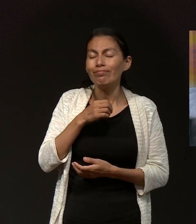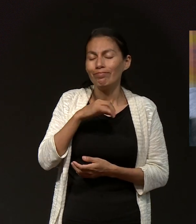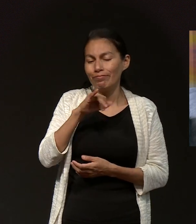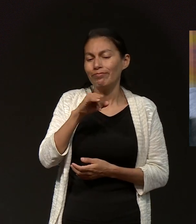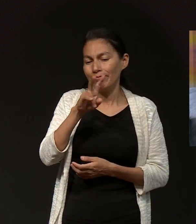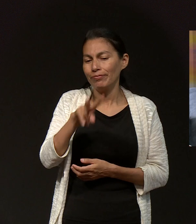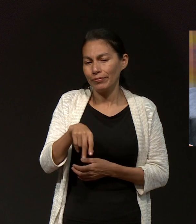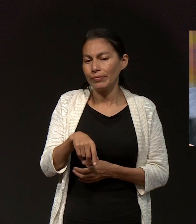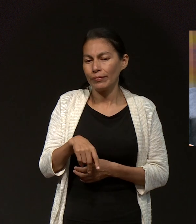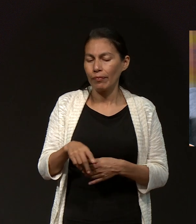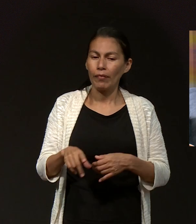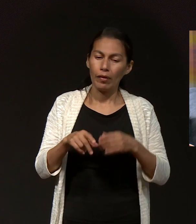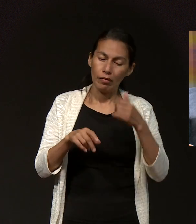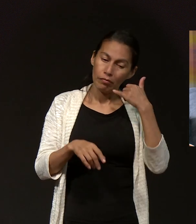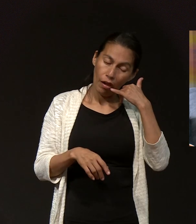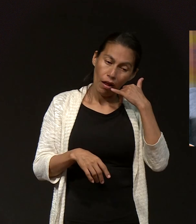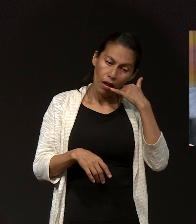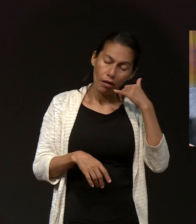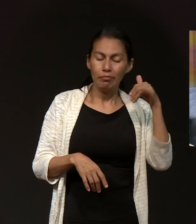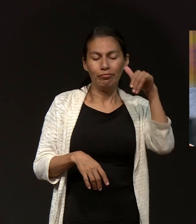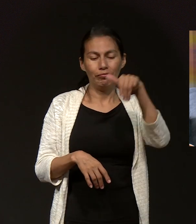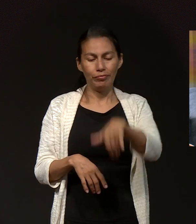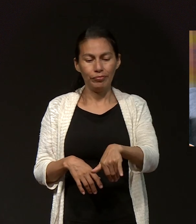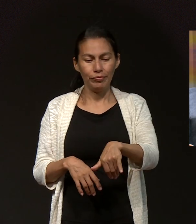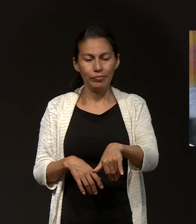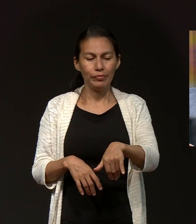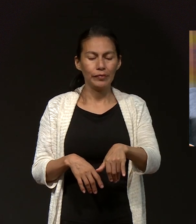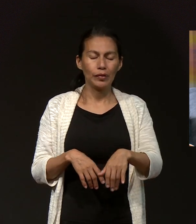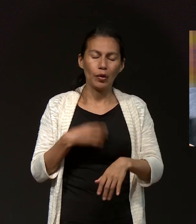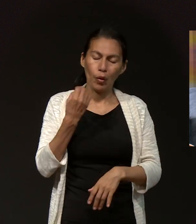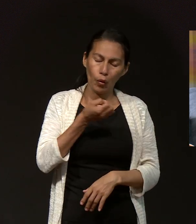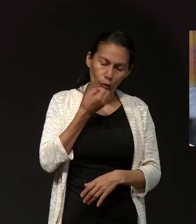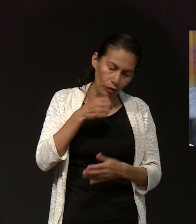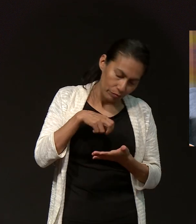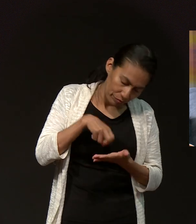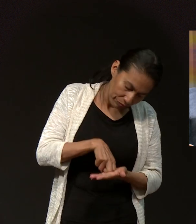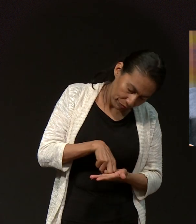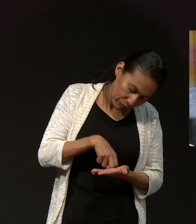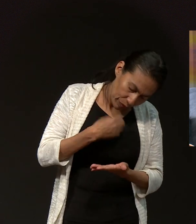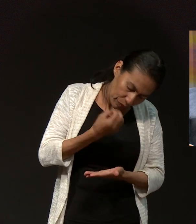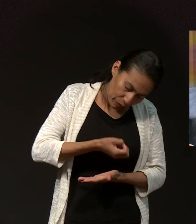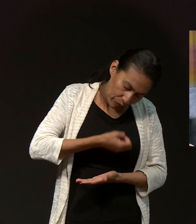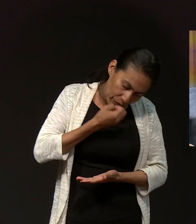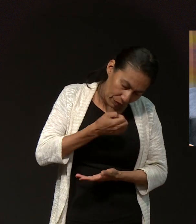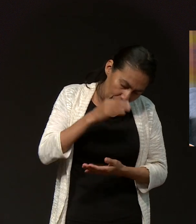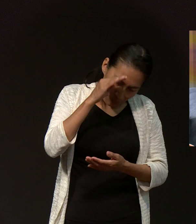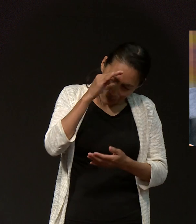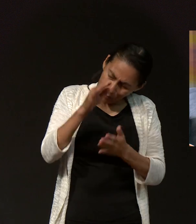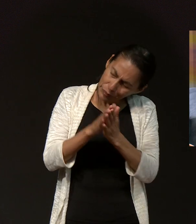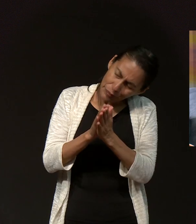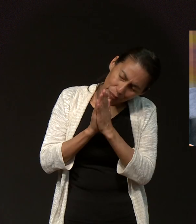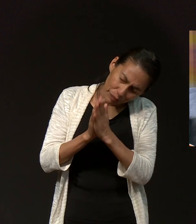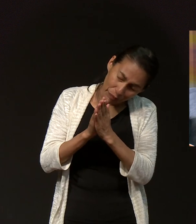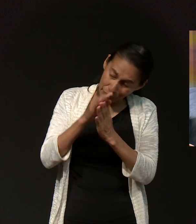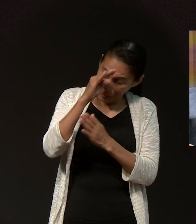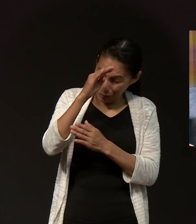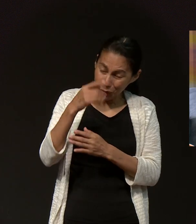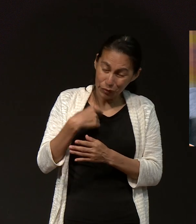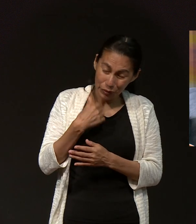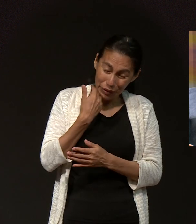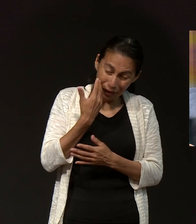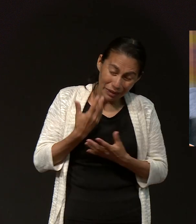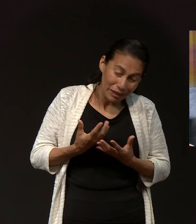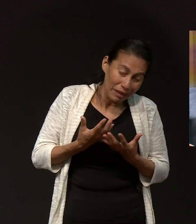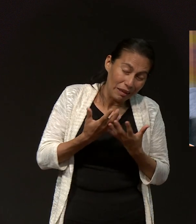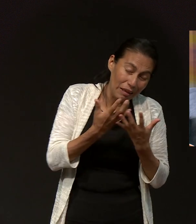identificación. Y yo, ¿sabes qué? Sí, tienes toda la razón. Colgué y me puse a orar. Me arrodillé y empecé a orar. Señor, tú